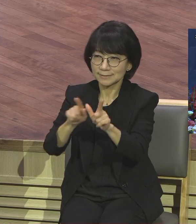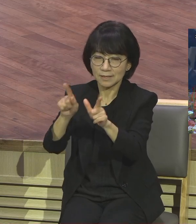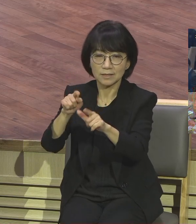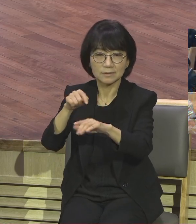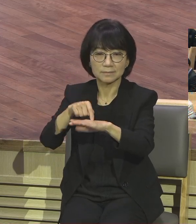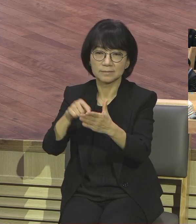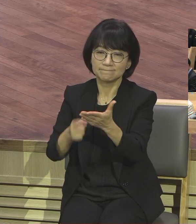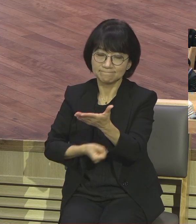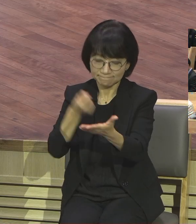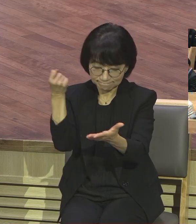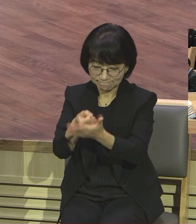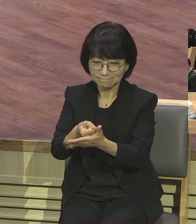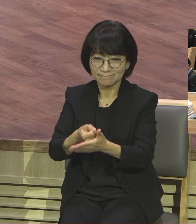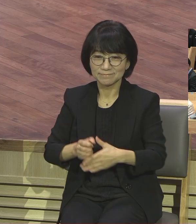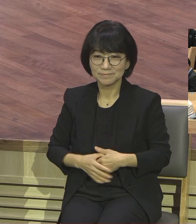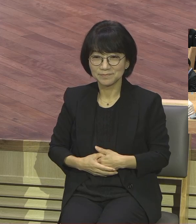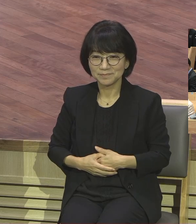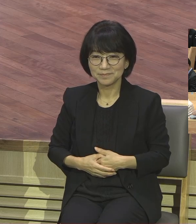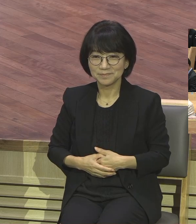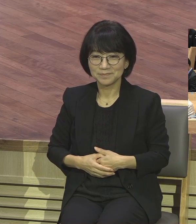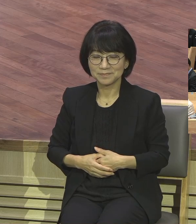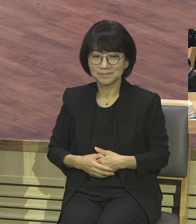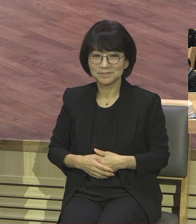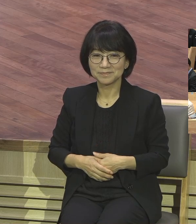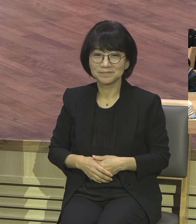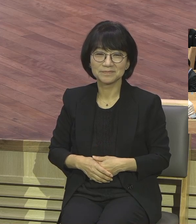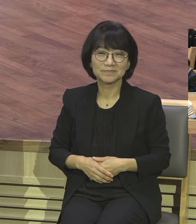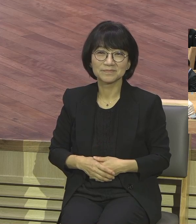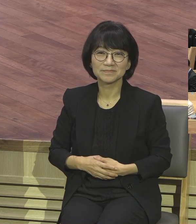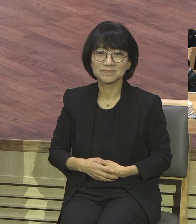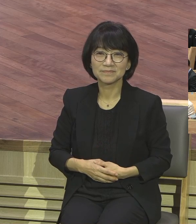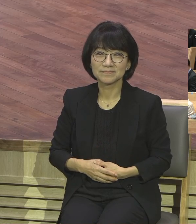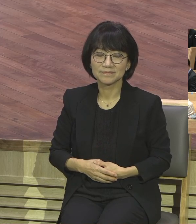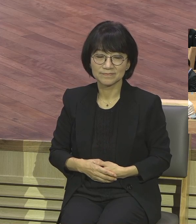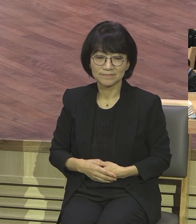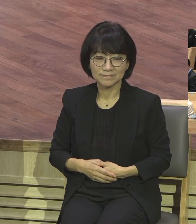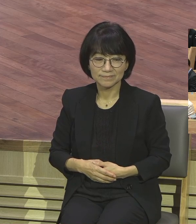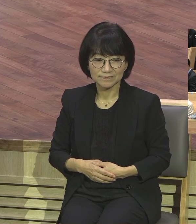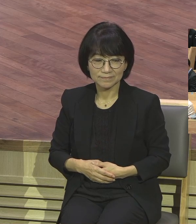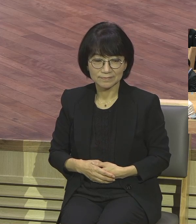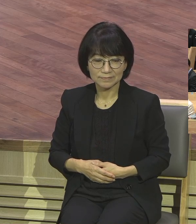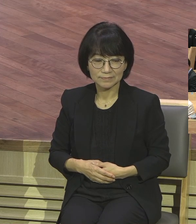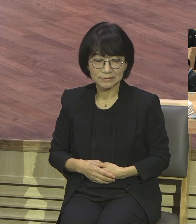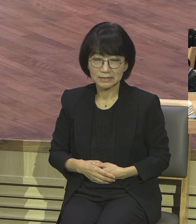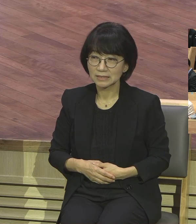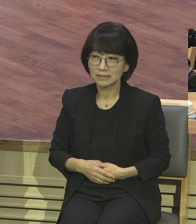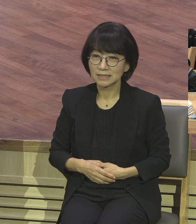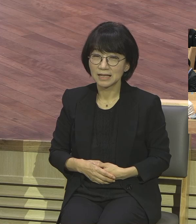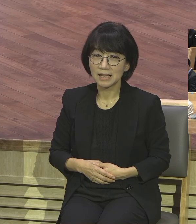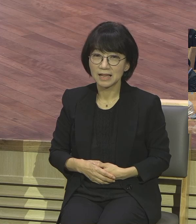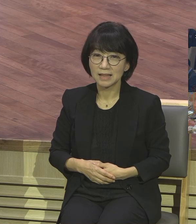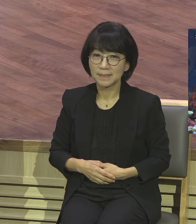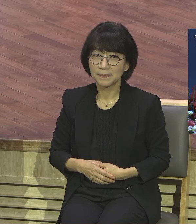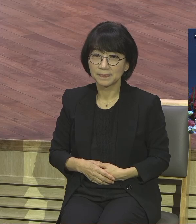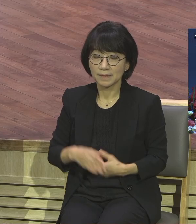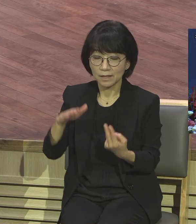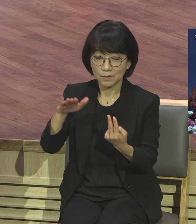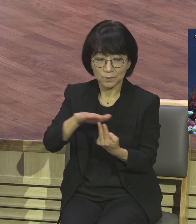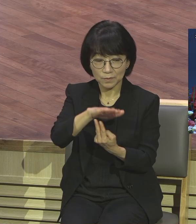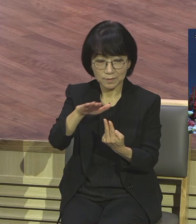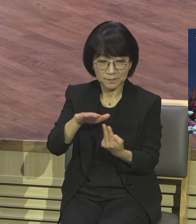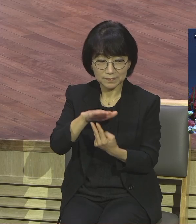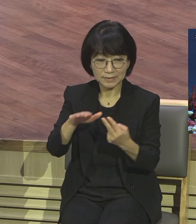아멘. 그게 신앙생활이. 다른 것을, 다른 걸 변명하면 안 돼요. 요한복음